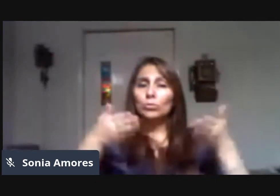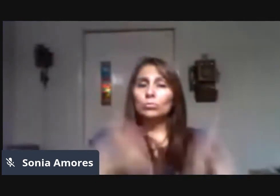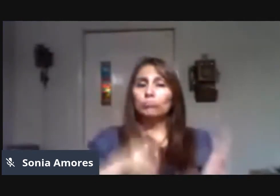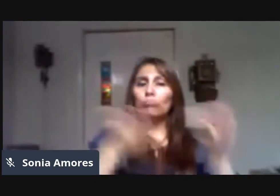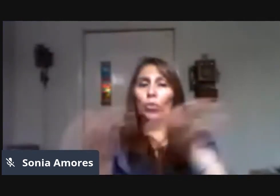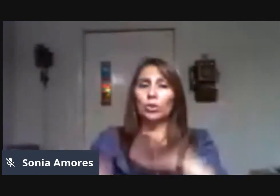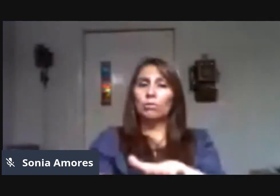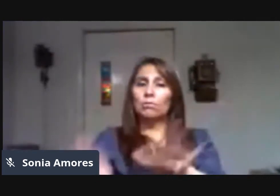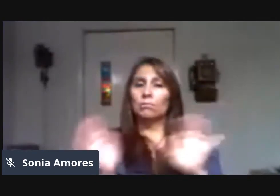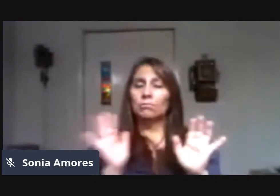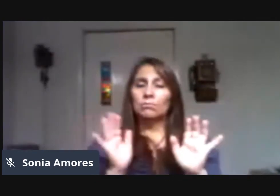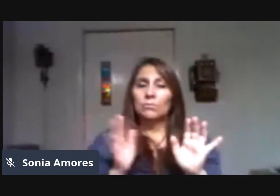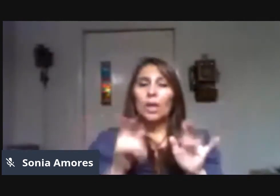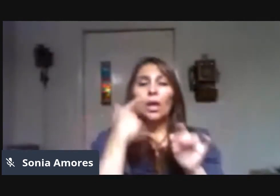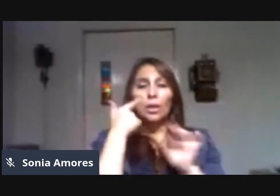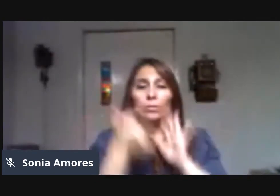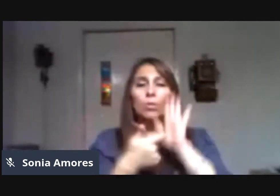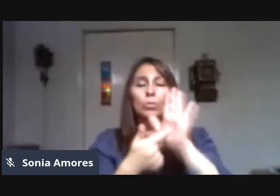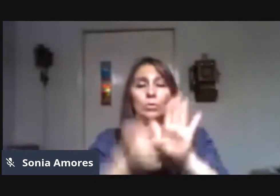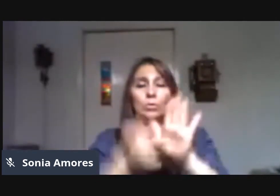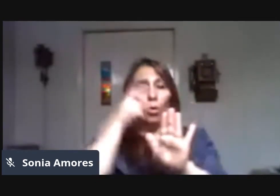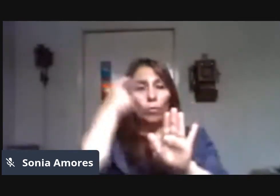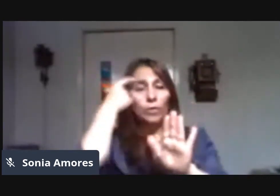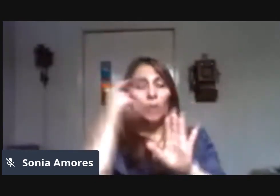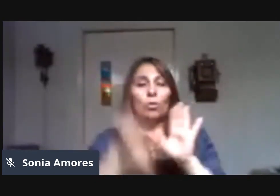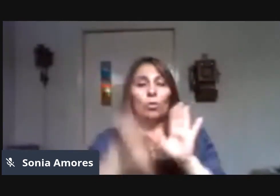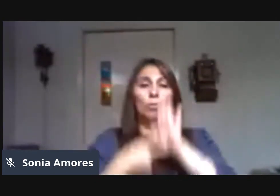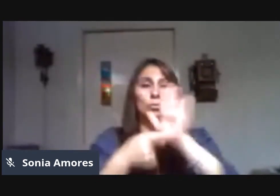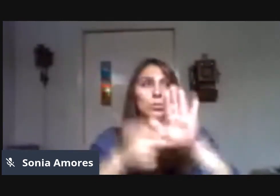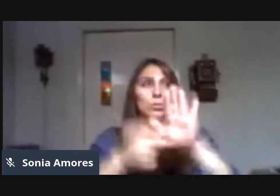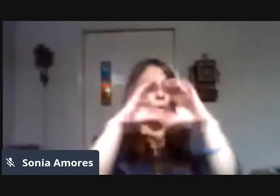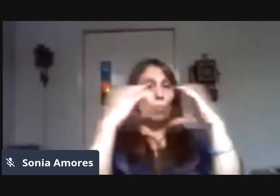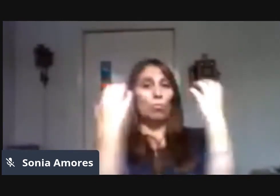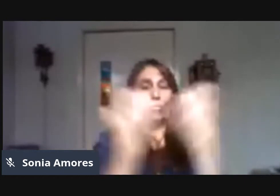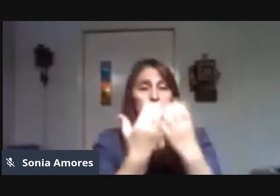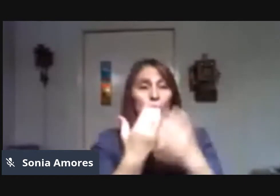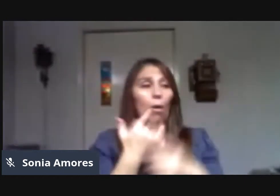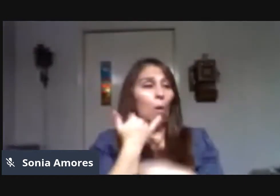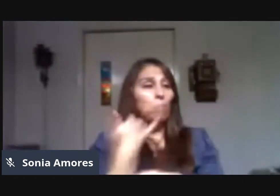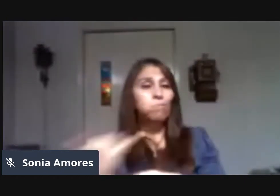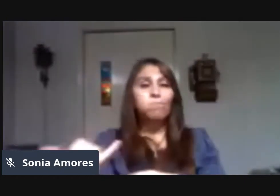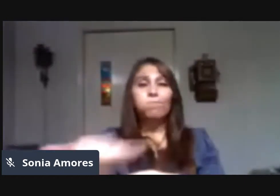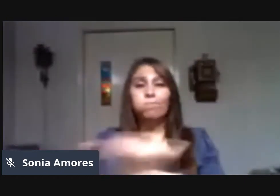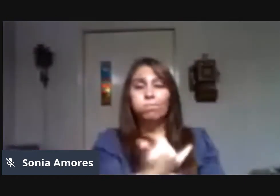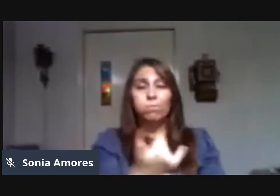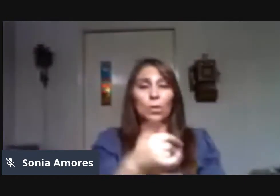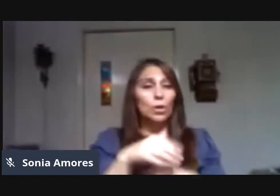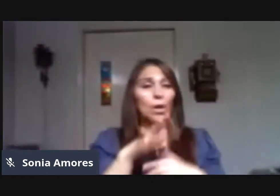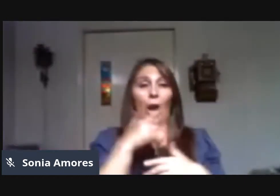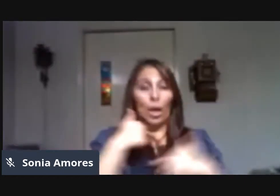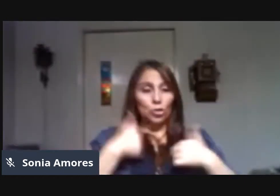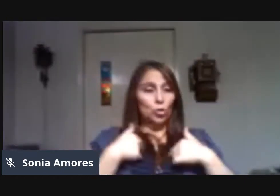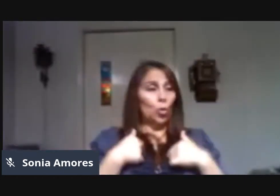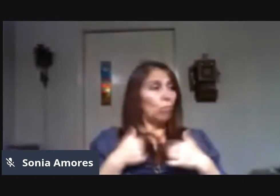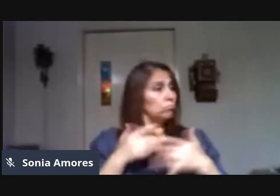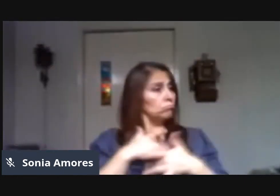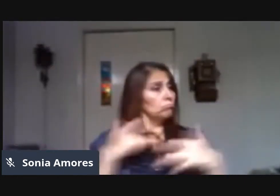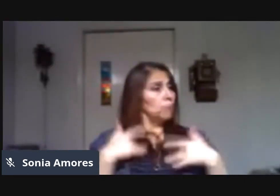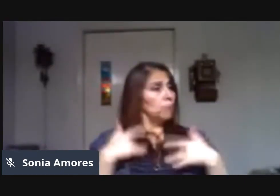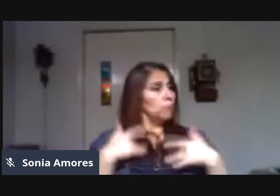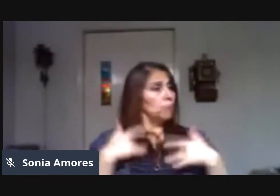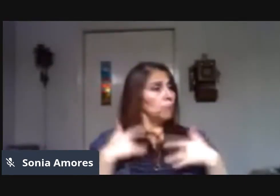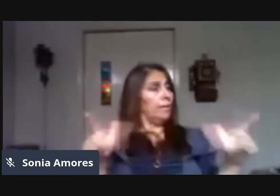gobierno nacional y el mundo, donde no hay inmunidad en este momento para el